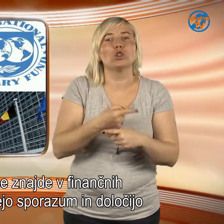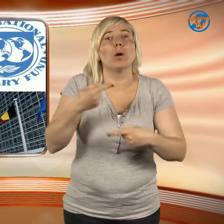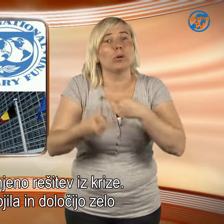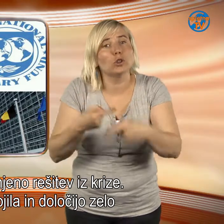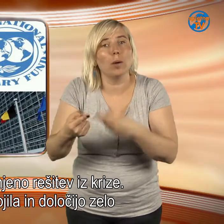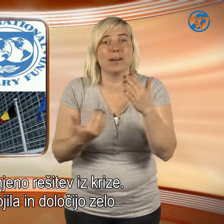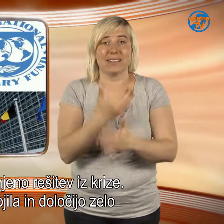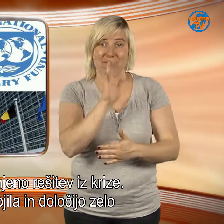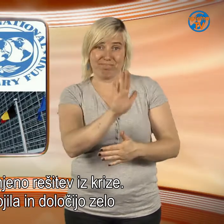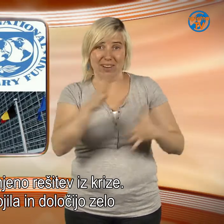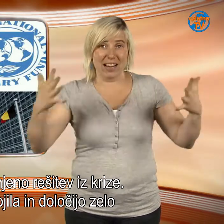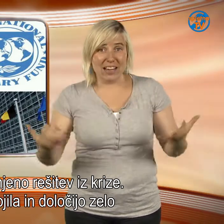krize.